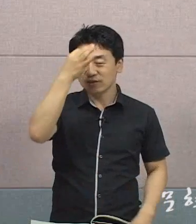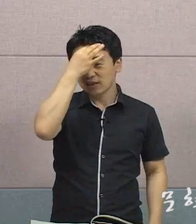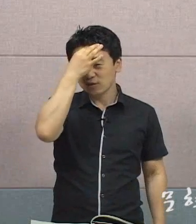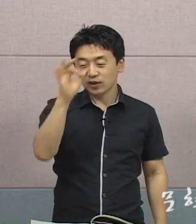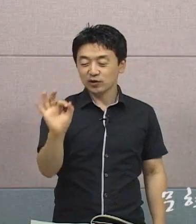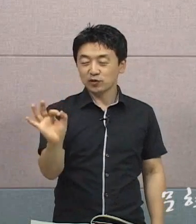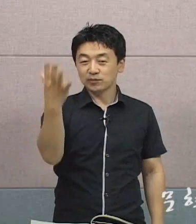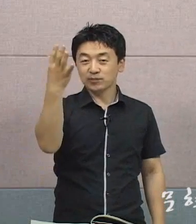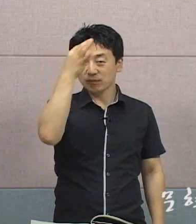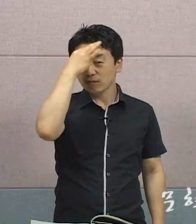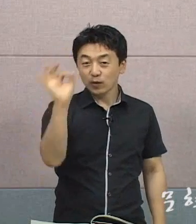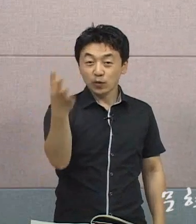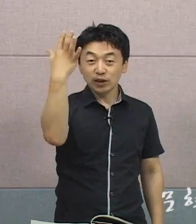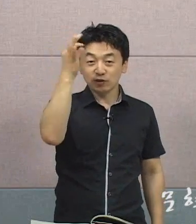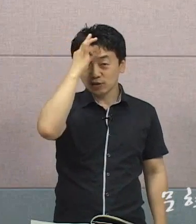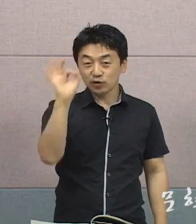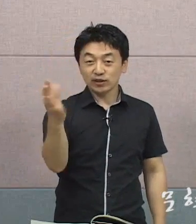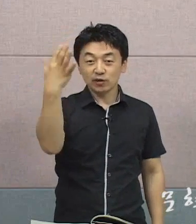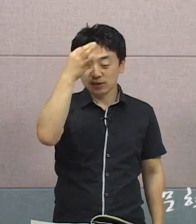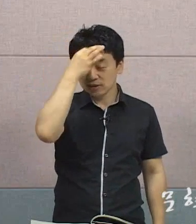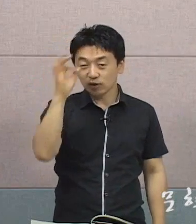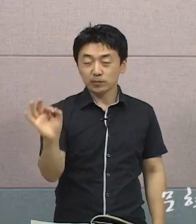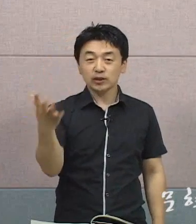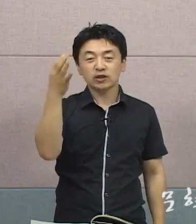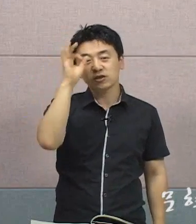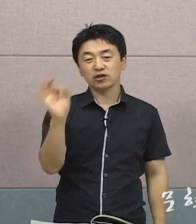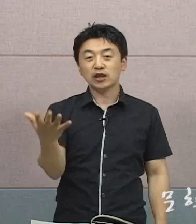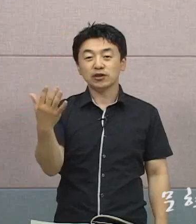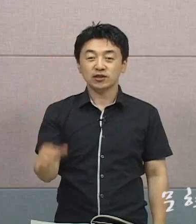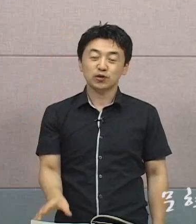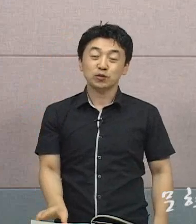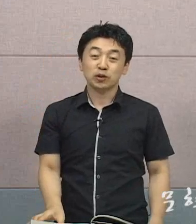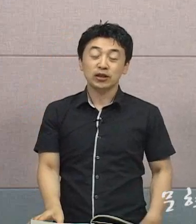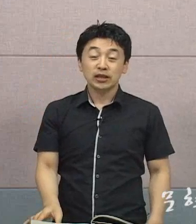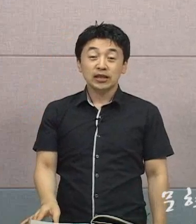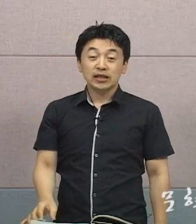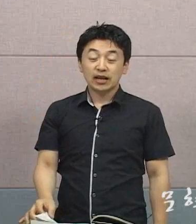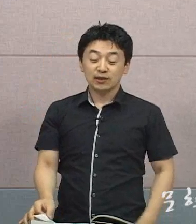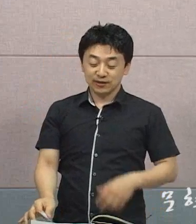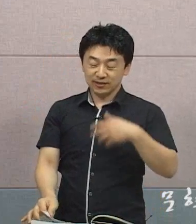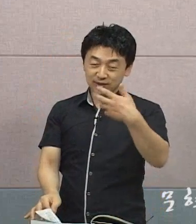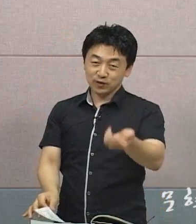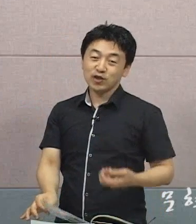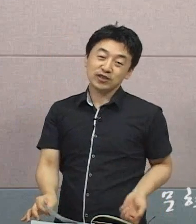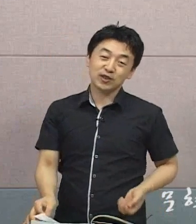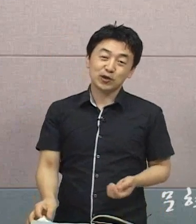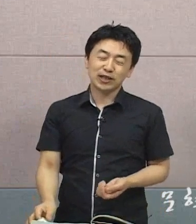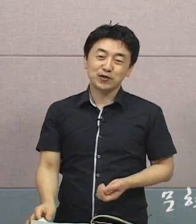네, 이렇게 하시고 고단수라는 수화를 사용할 때처럼 이거를 더 사용하시는 걸 조금 더 추천을 드리도록 할게요.